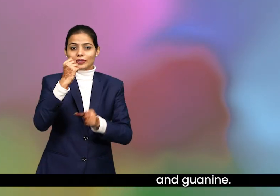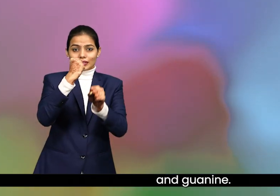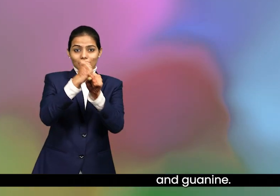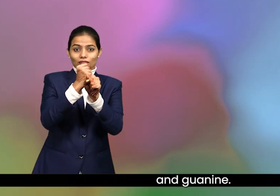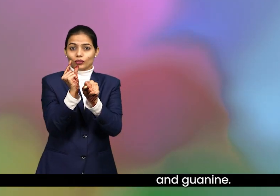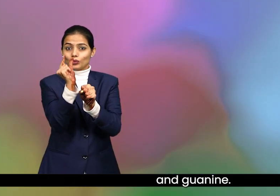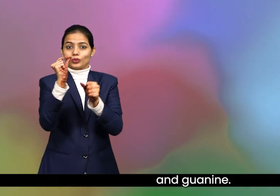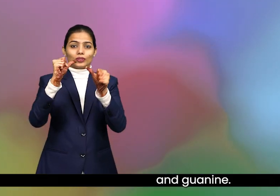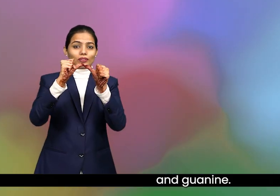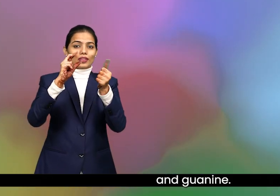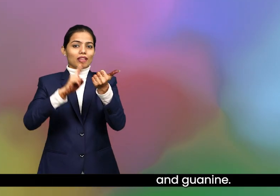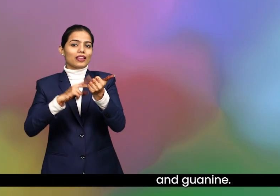பைரிமிடின்கள், guanine.